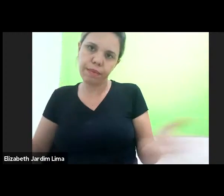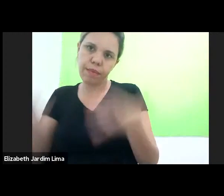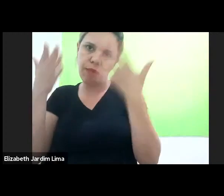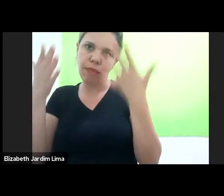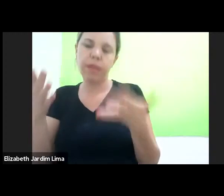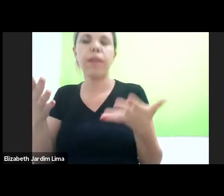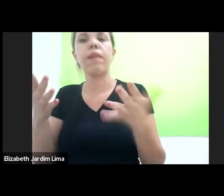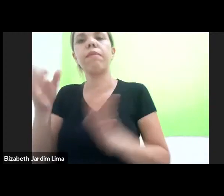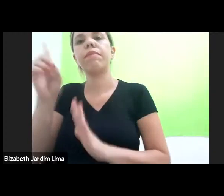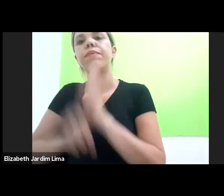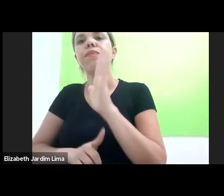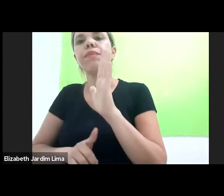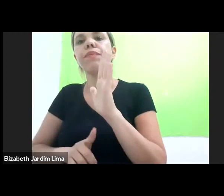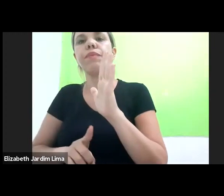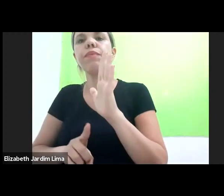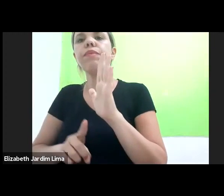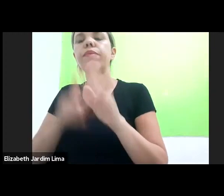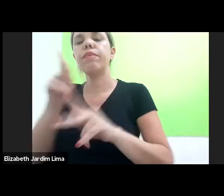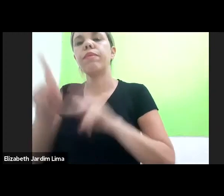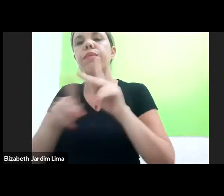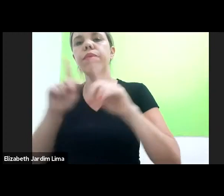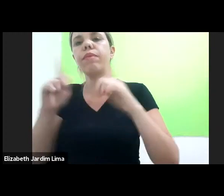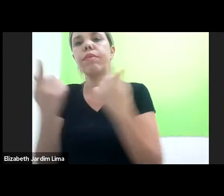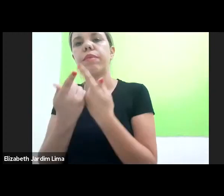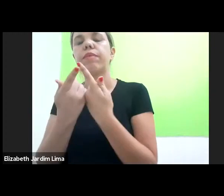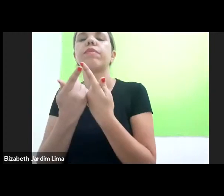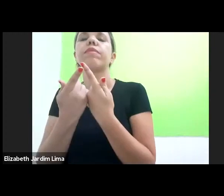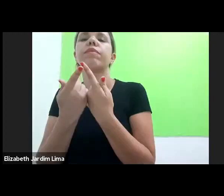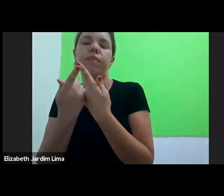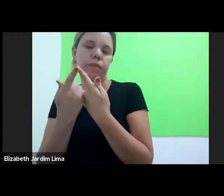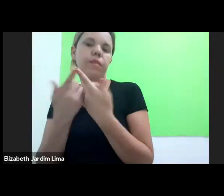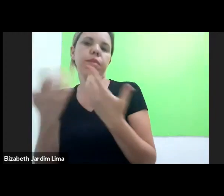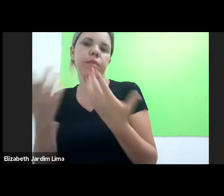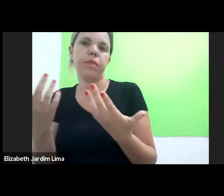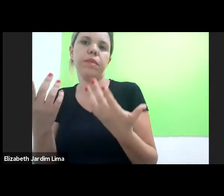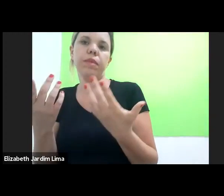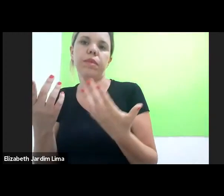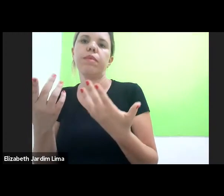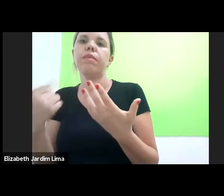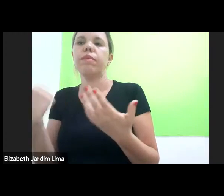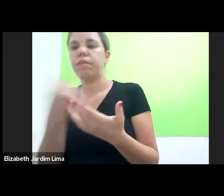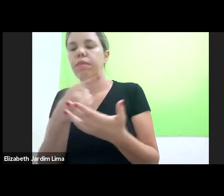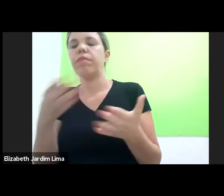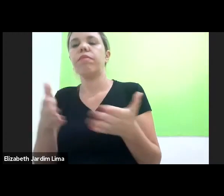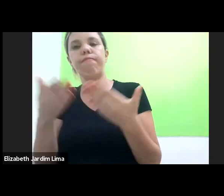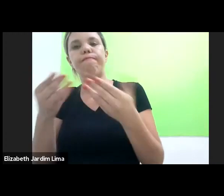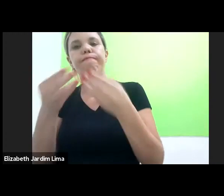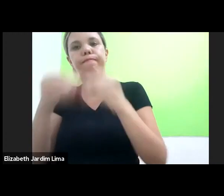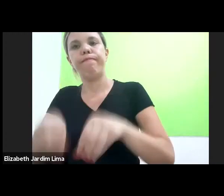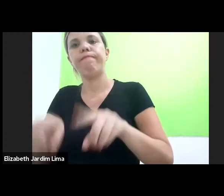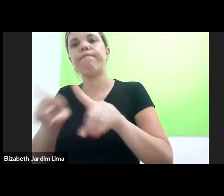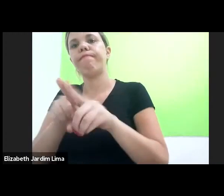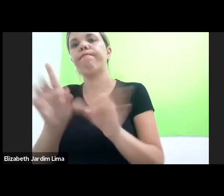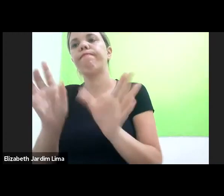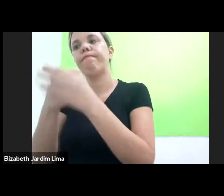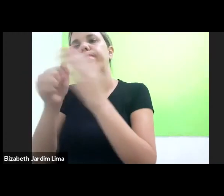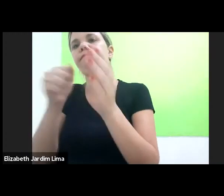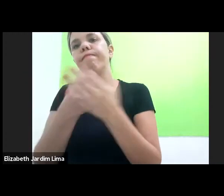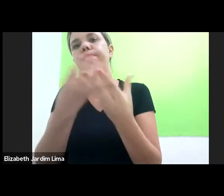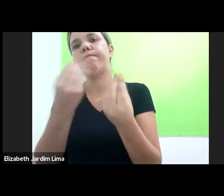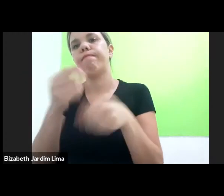direito coletivo enquanto povo coletivo e vulnerabilizado e que foi invisibilizado aí por muito tempo,